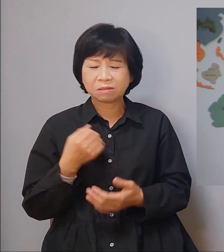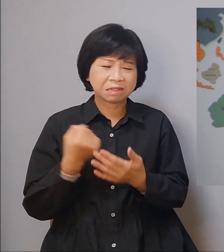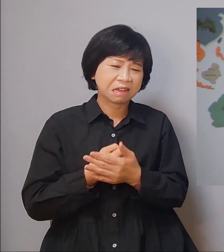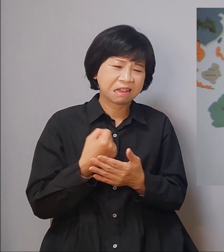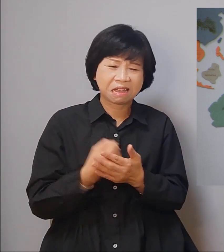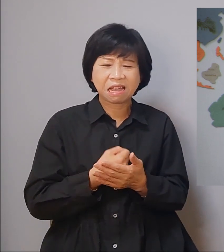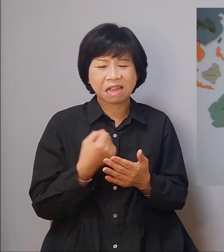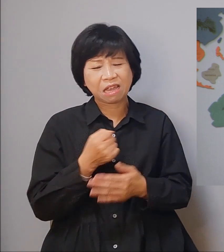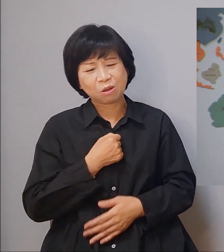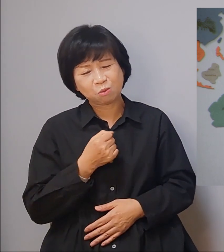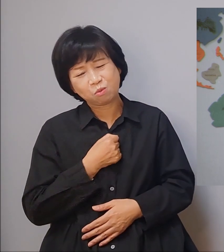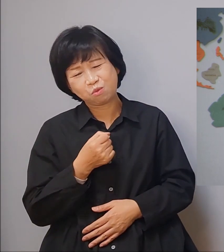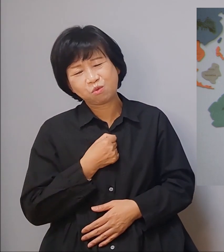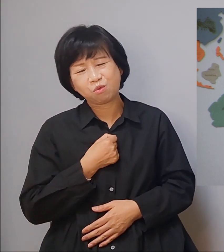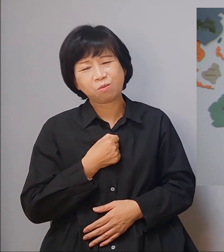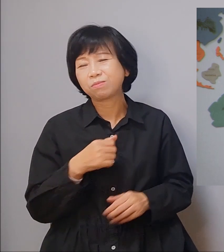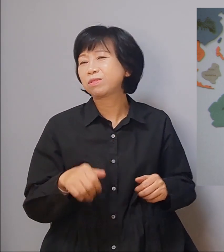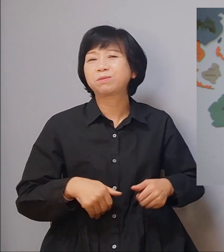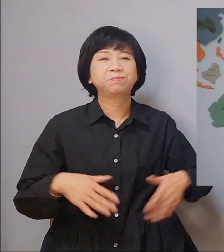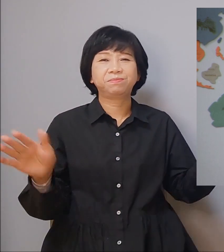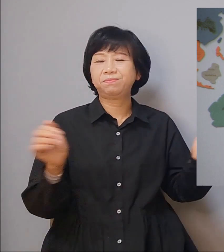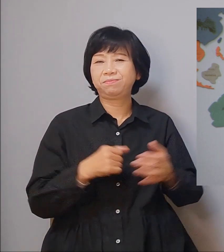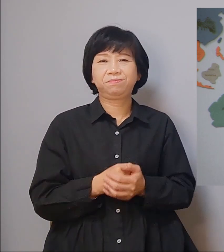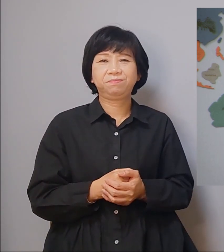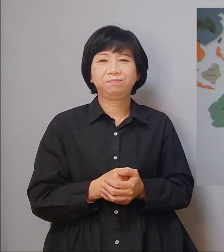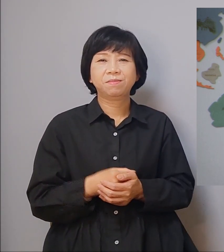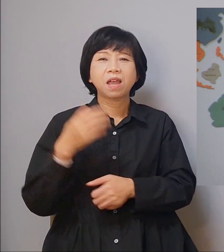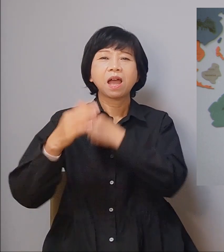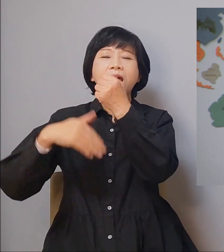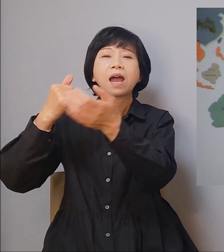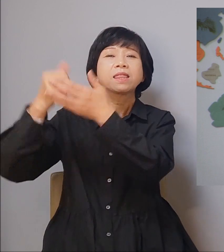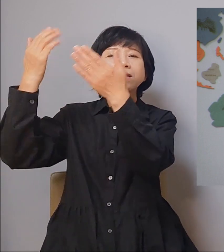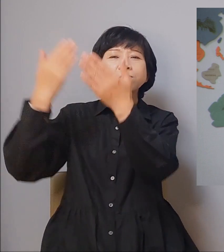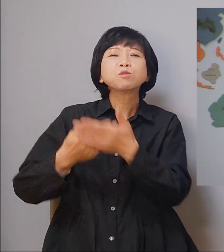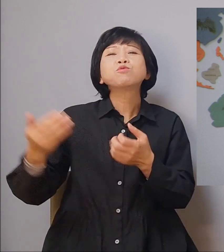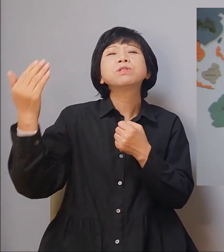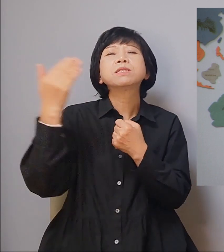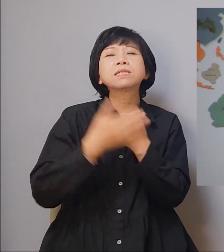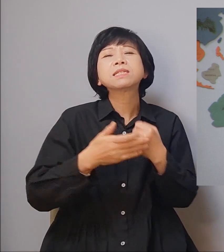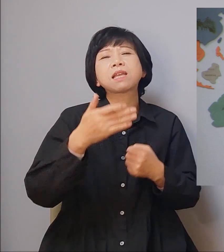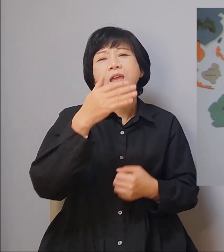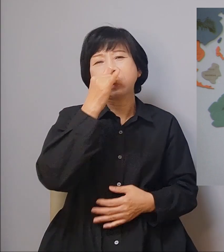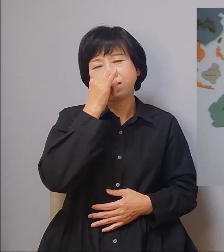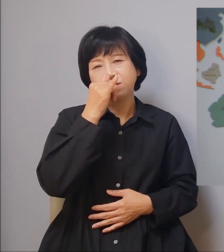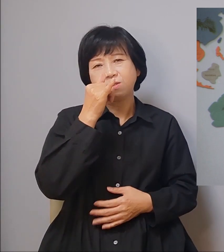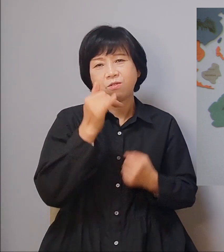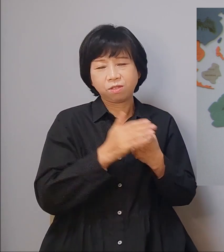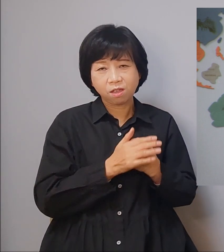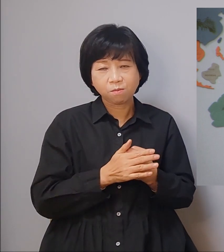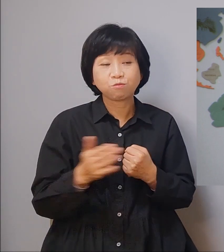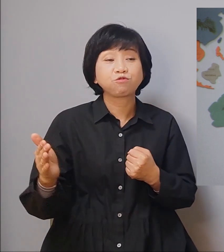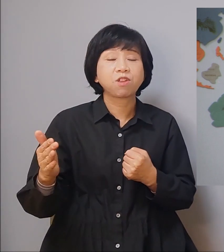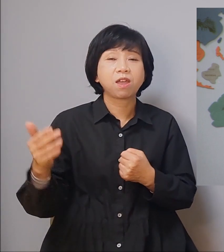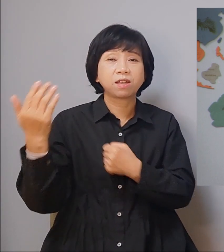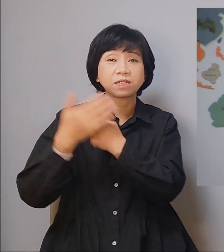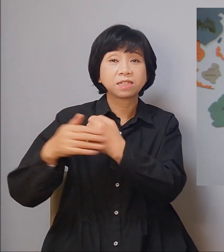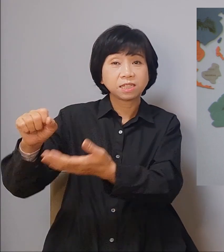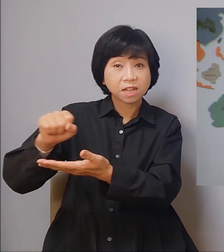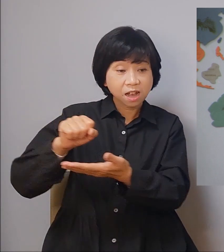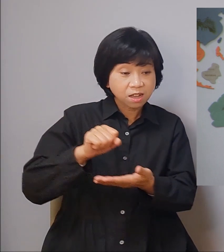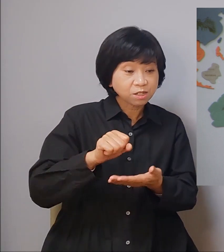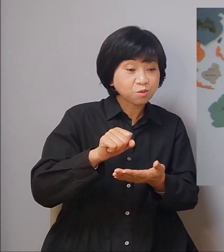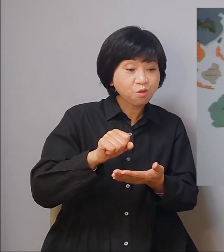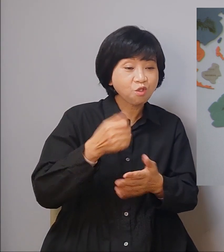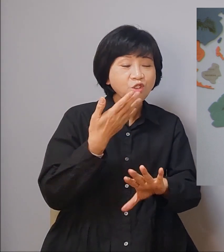되는데 이러실 필요 없어요. 이미 나에게 주신 은혜가 있기 때문에 그 은혜를